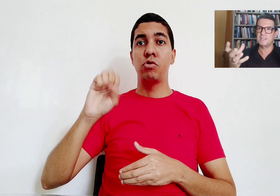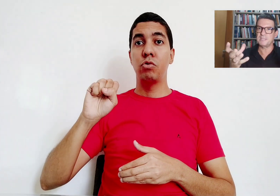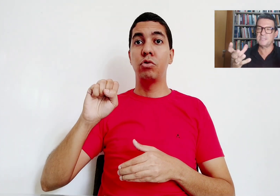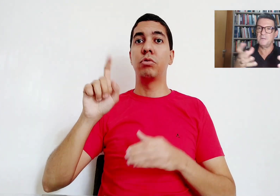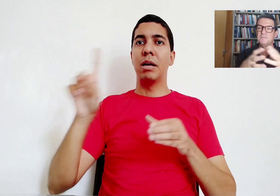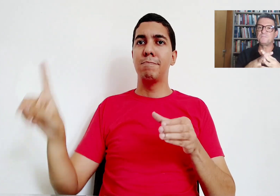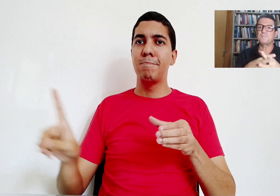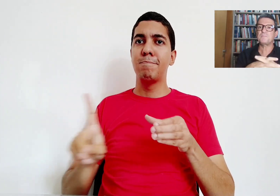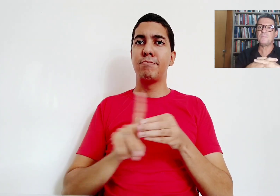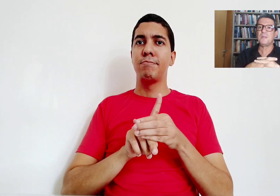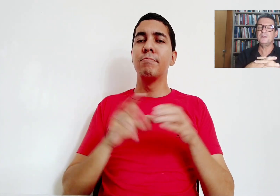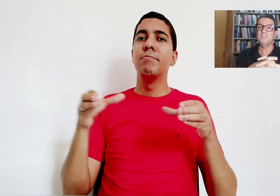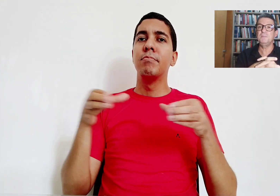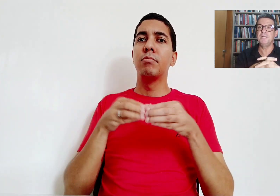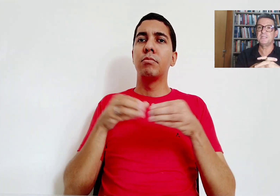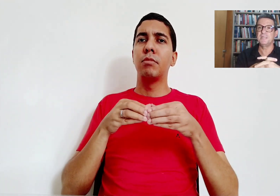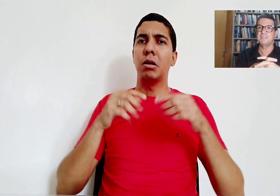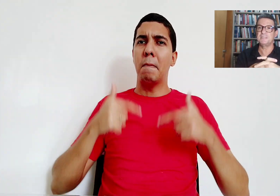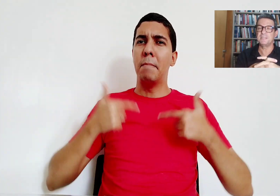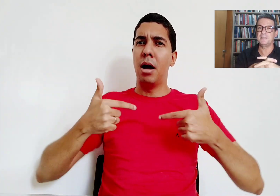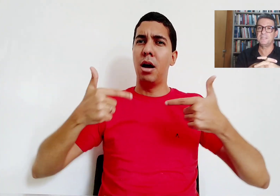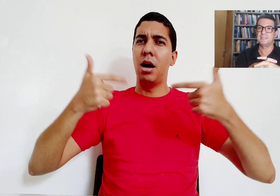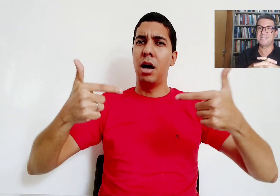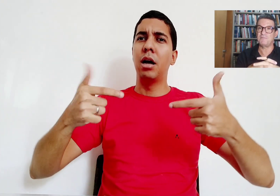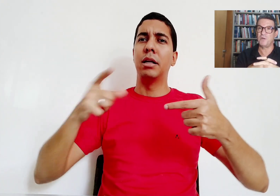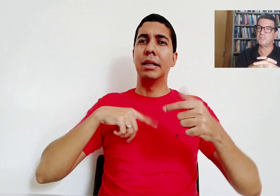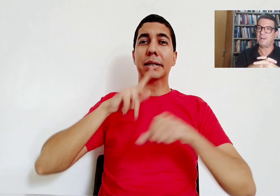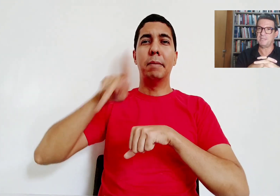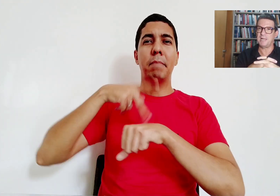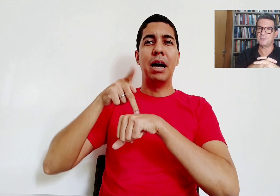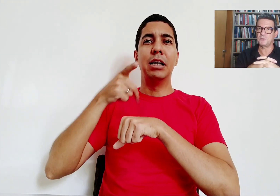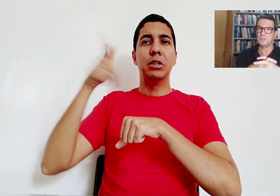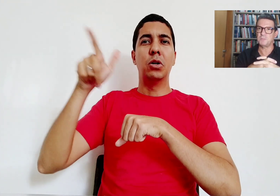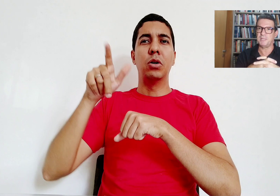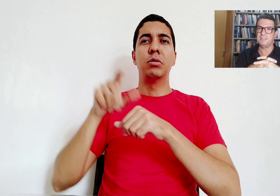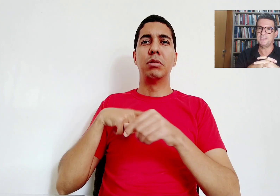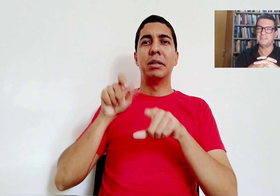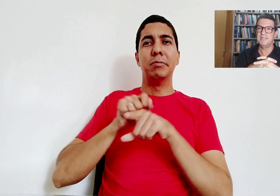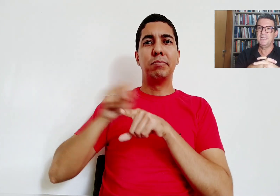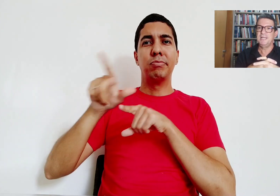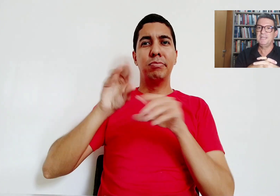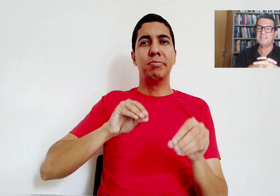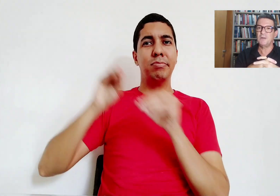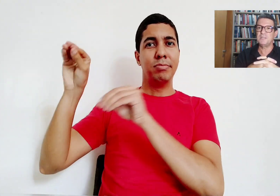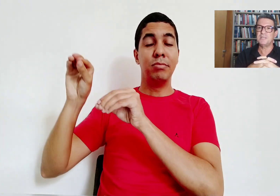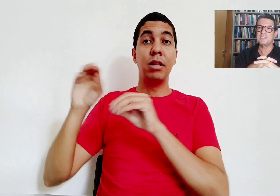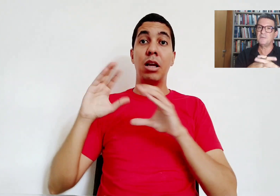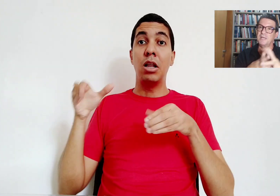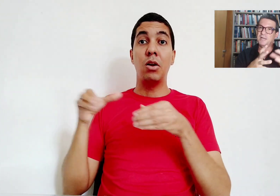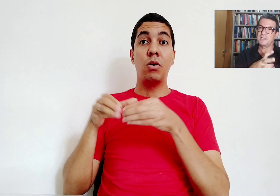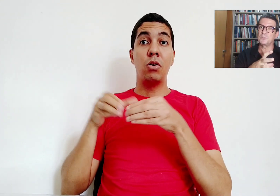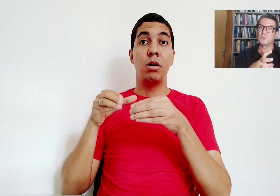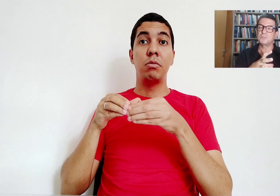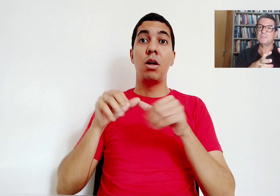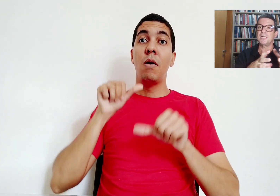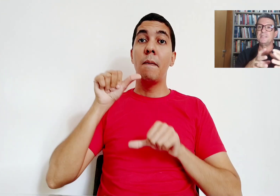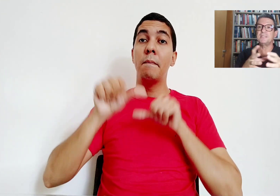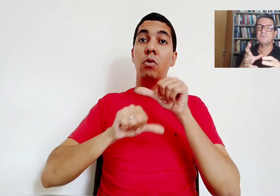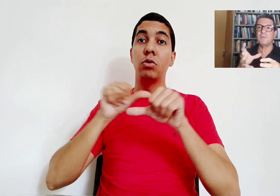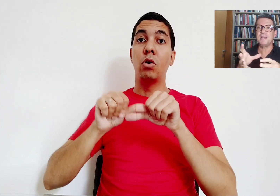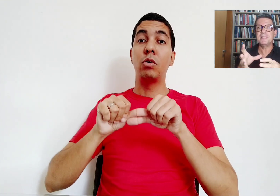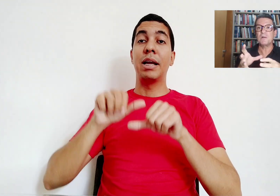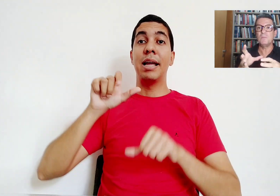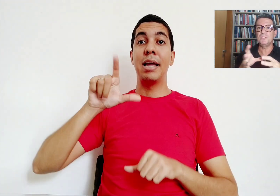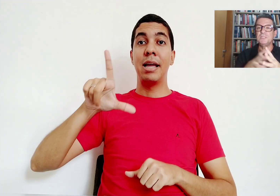uma organização de militantes que estavam expatriados dos seus países, e essa organização, que era a Liga dos Justos, ela